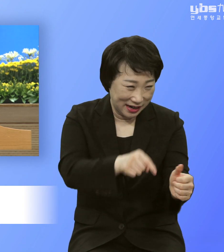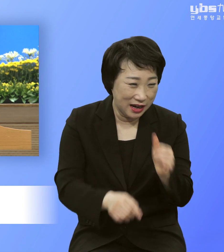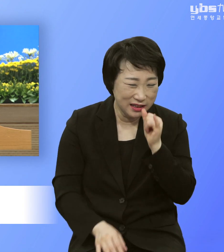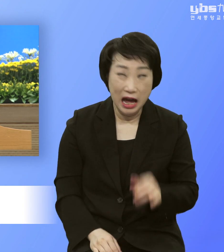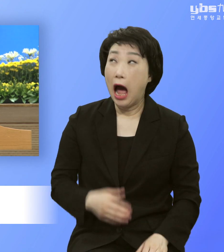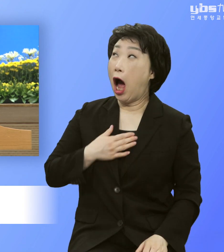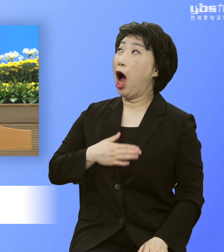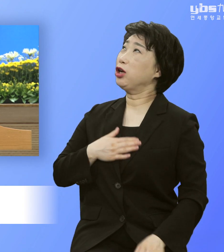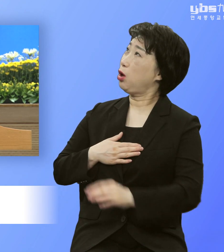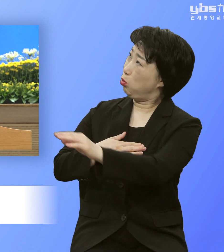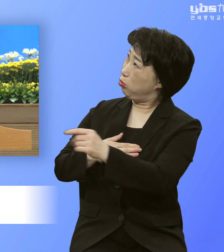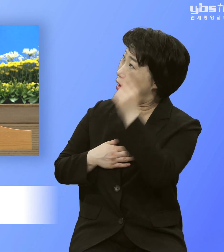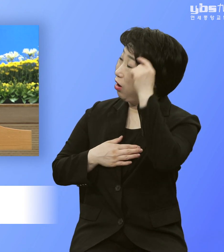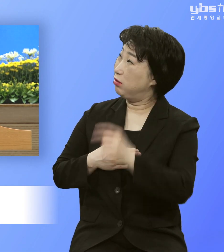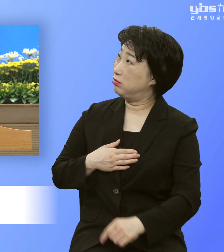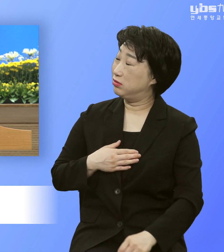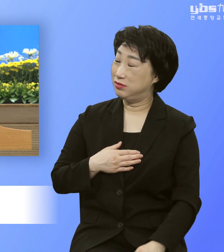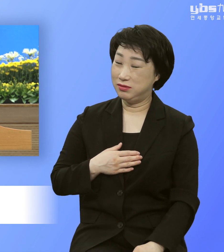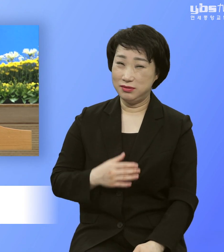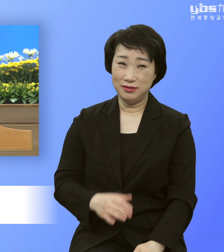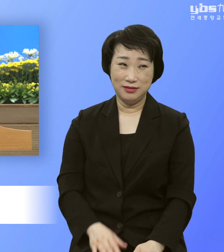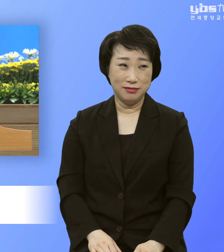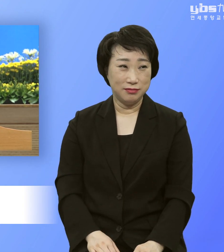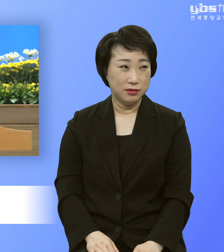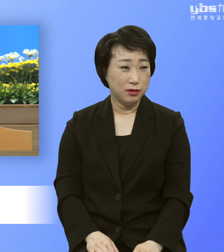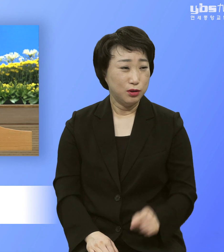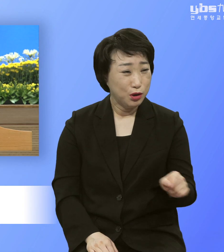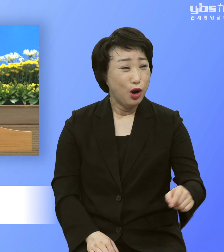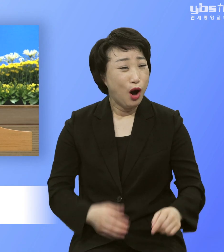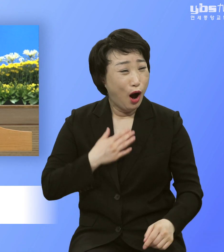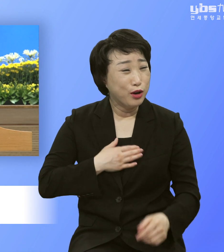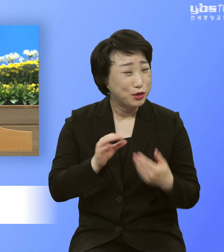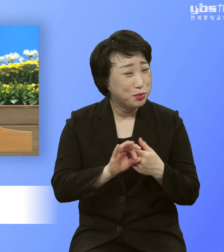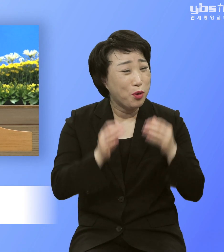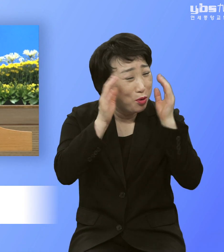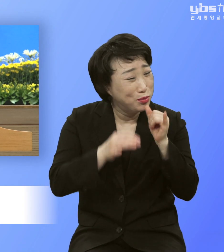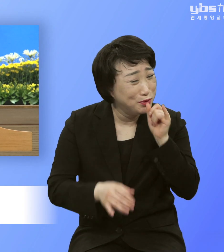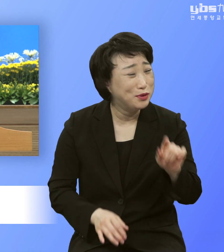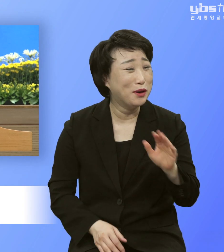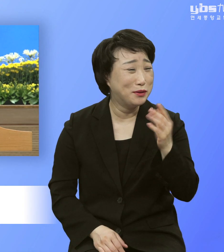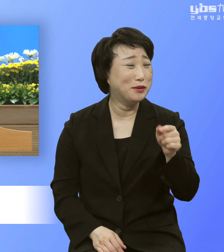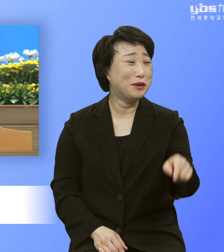공부해라. 알았다는데도요. 알았으면 해야지 왜 안 해?